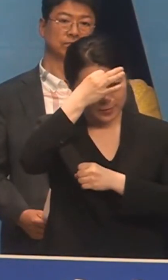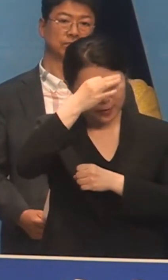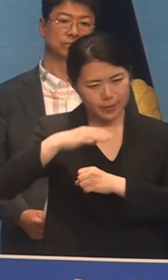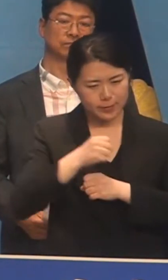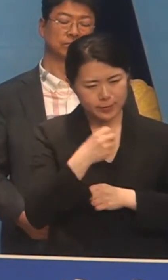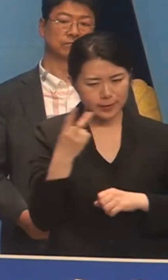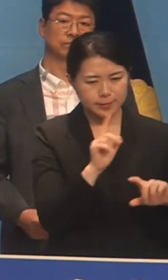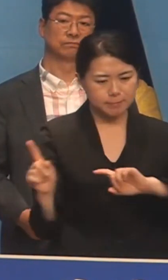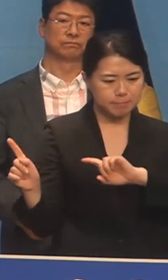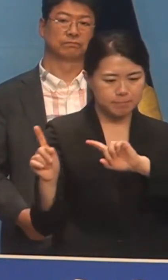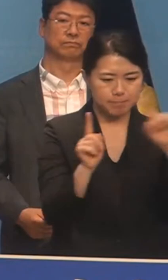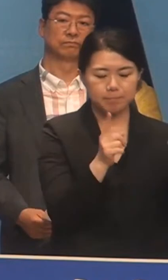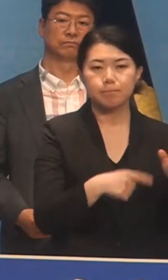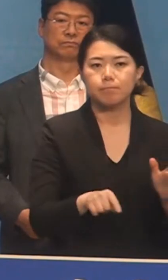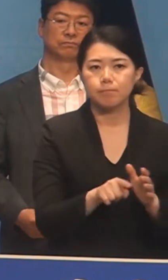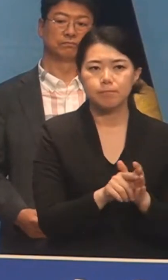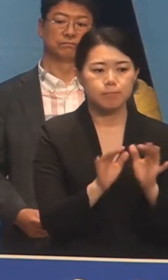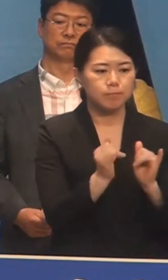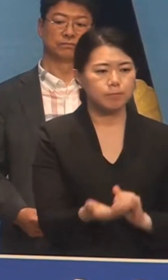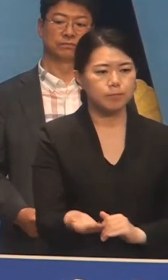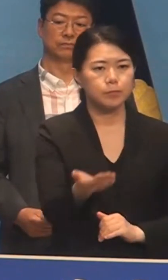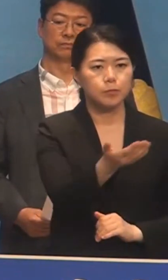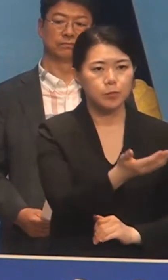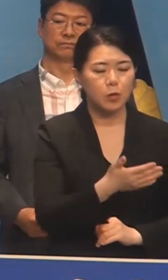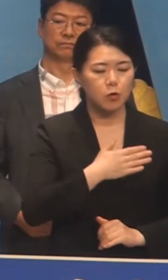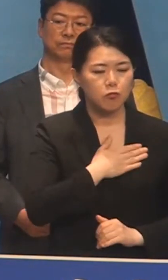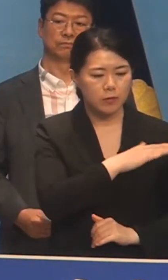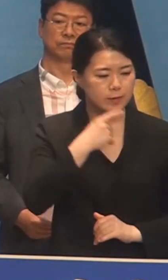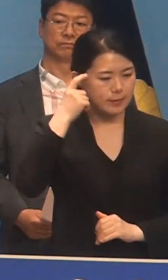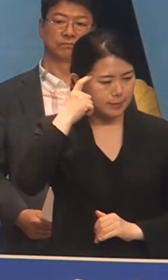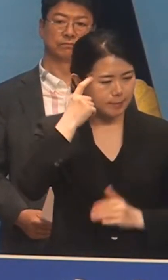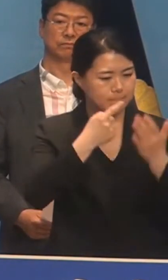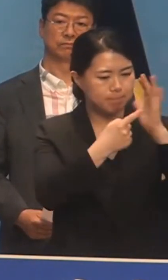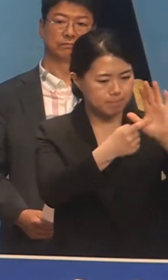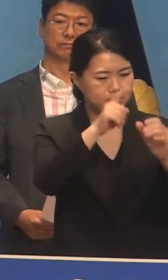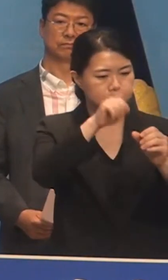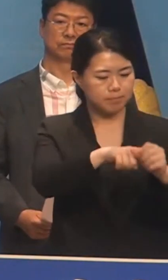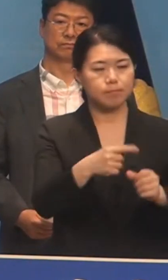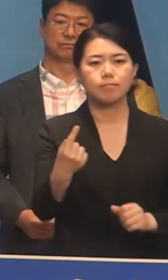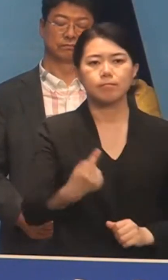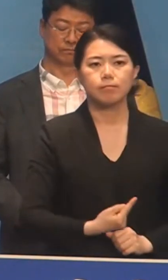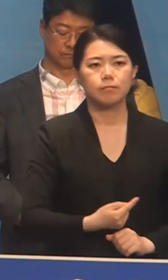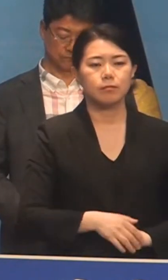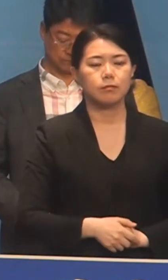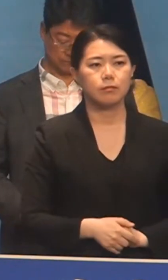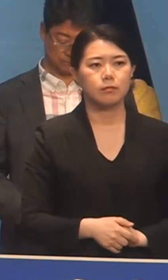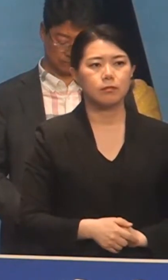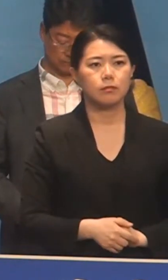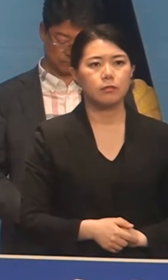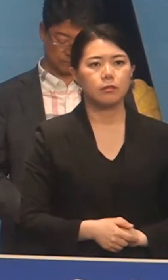일으켜 세우고자 국민 여러분께 우리의 뜻을 밝히기 위해 이 자리에 섰습니다.